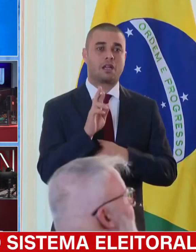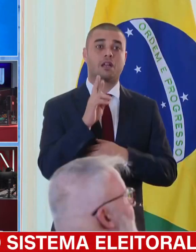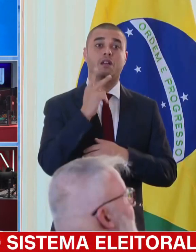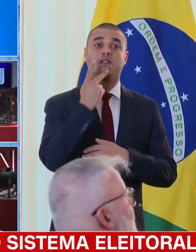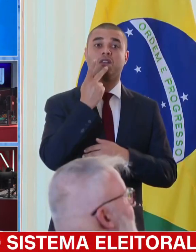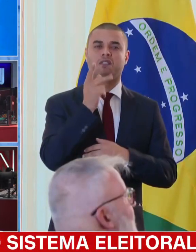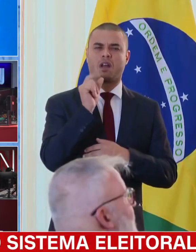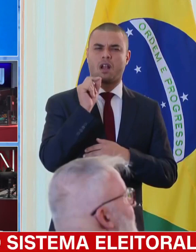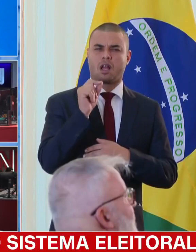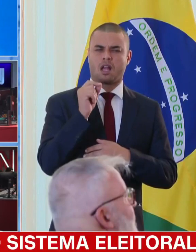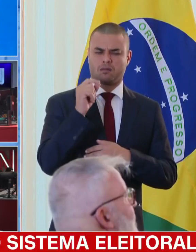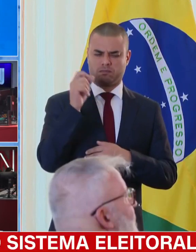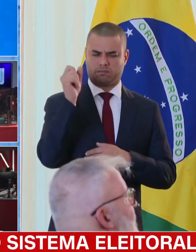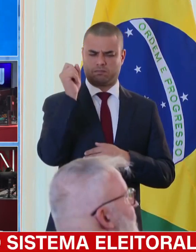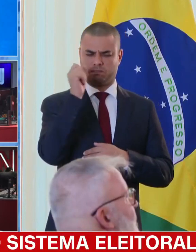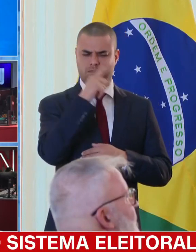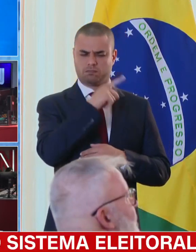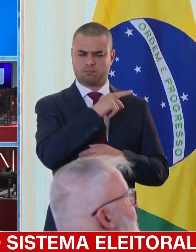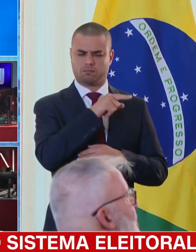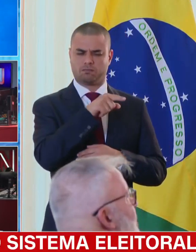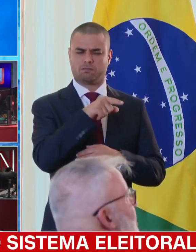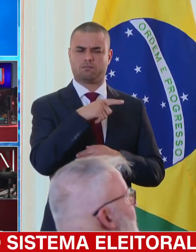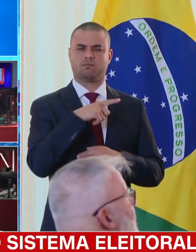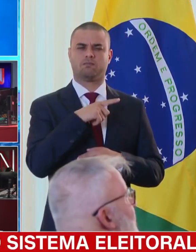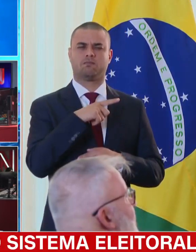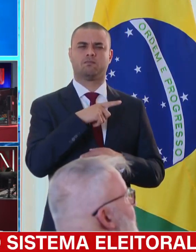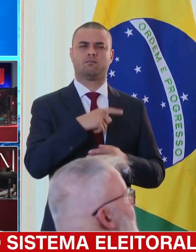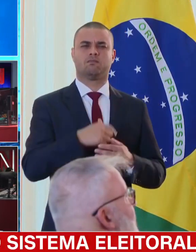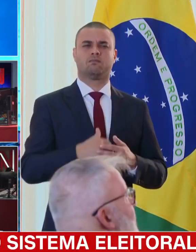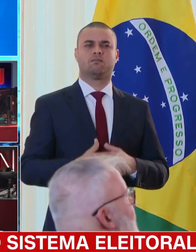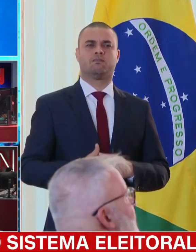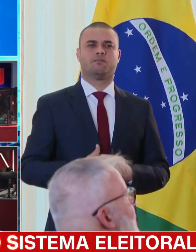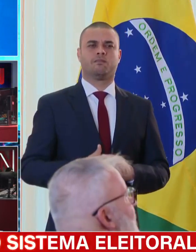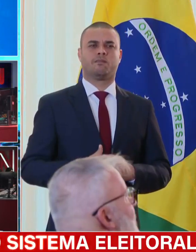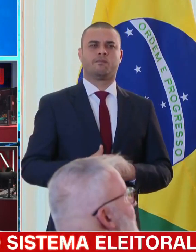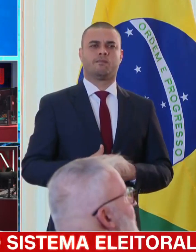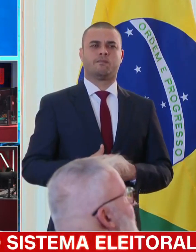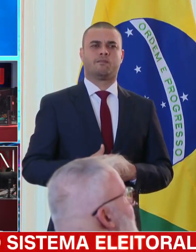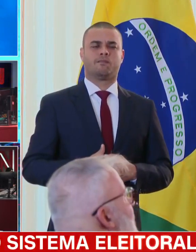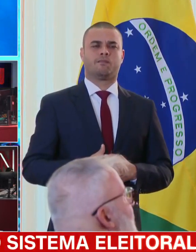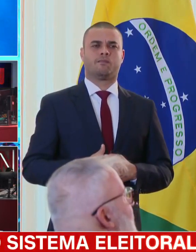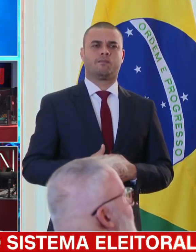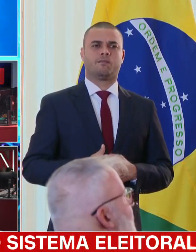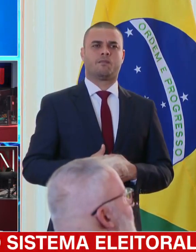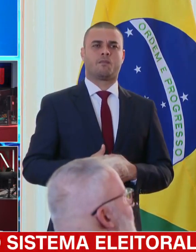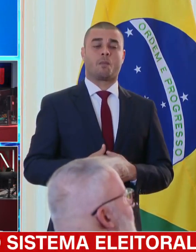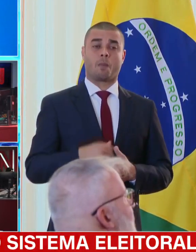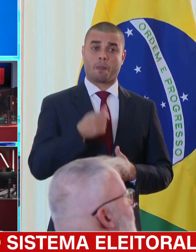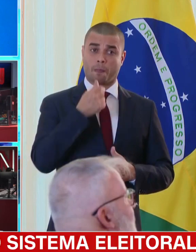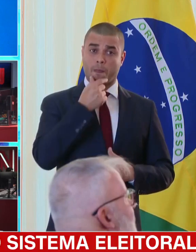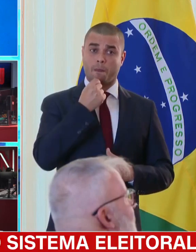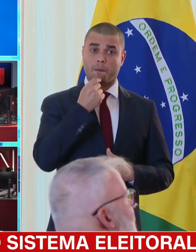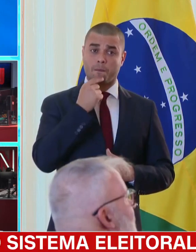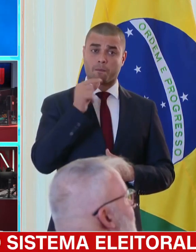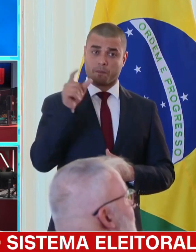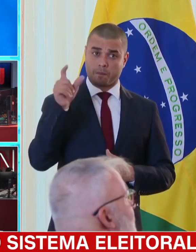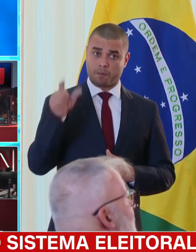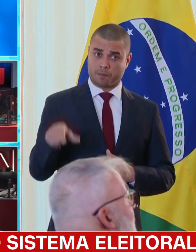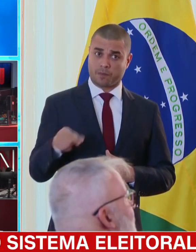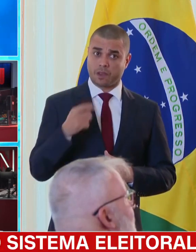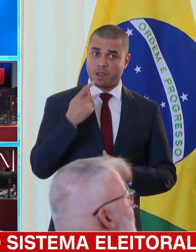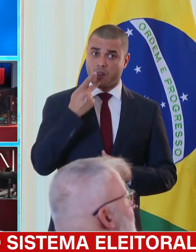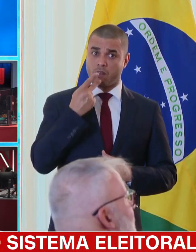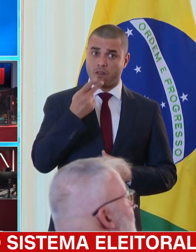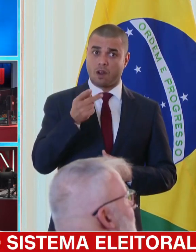a sensação de que o discurso tentou a sensação que o discurso de bolsonaro né tentou transparecer de desprezo do